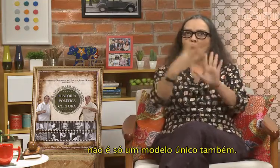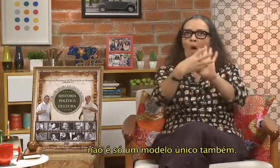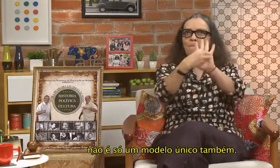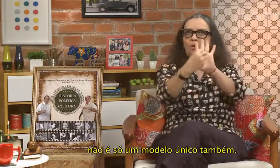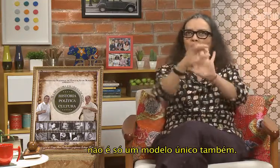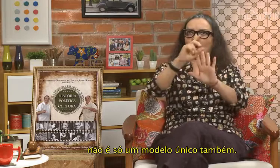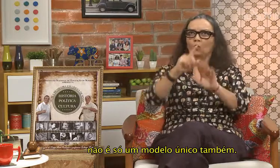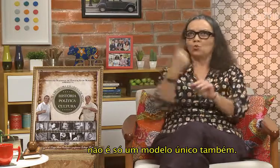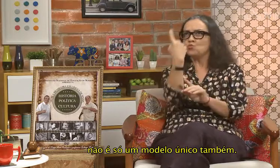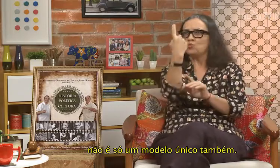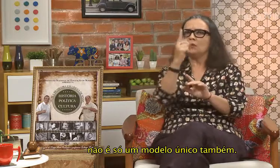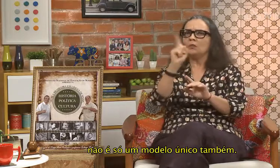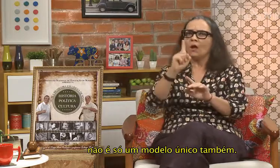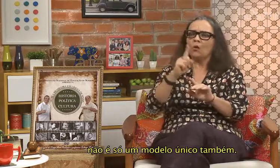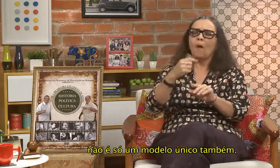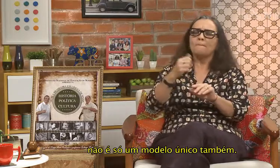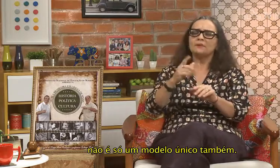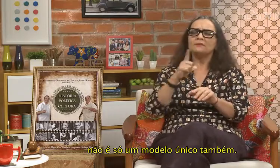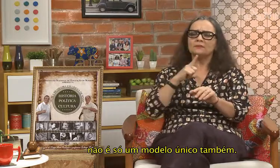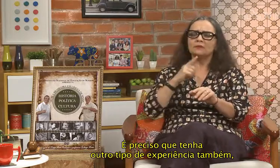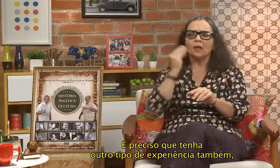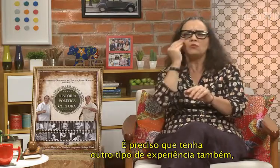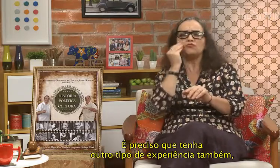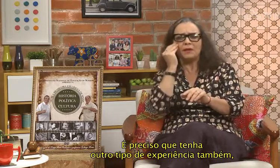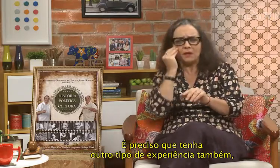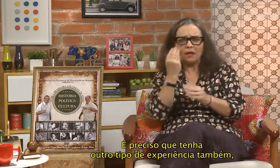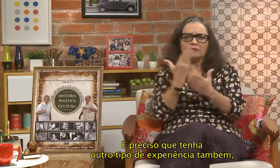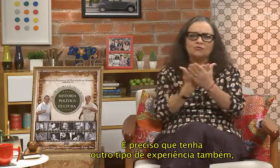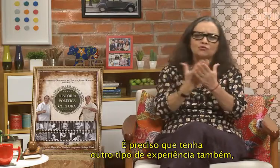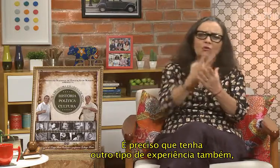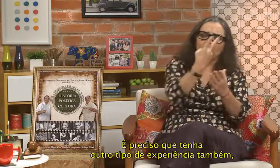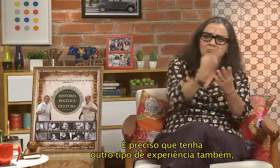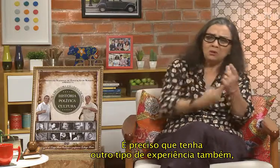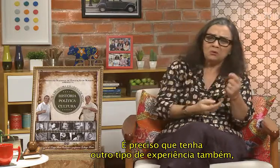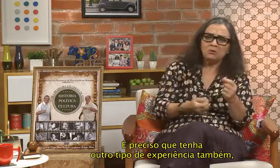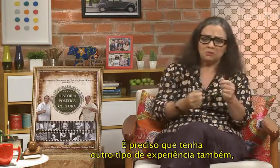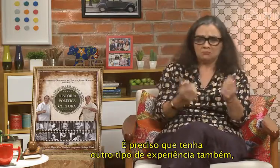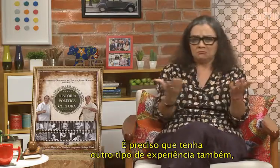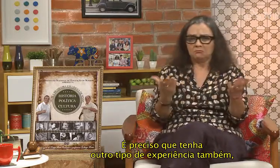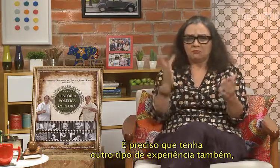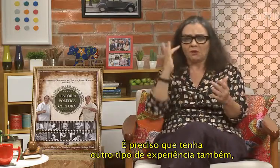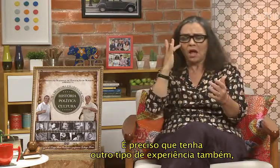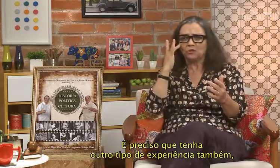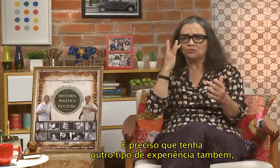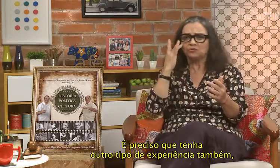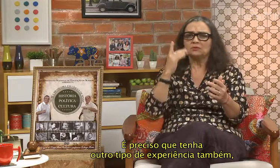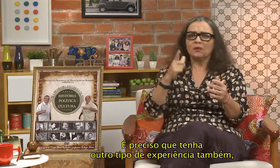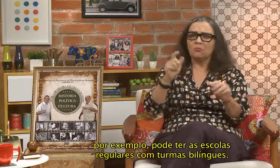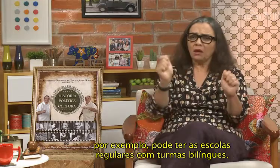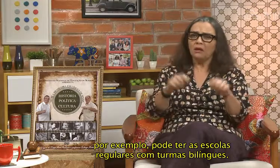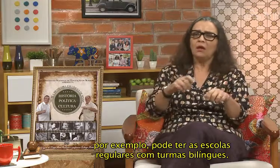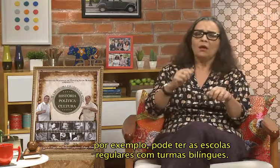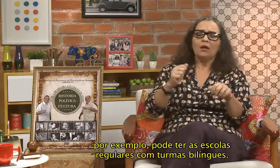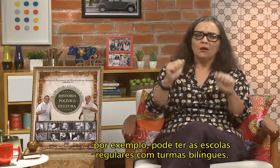Não é só um modelo único também. É preciso que tenha outro tipo de experiência também. Por exemplo,